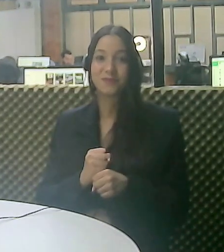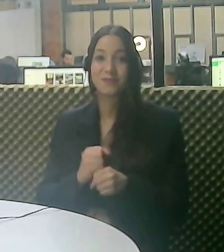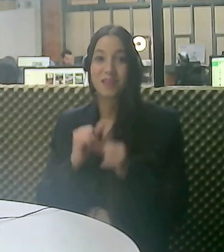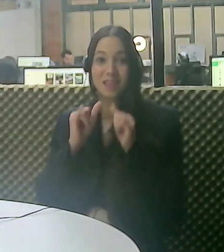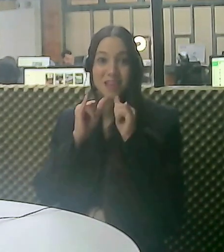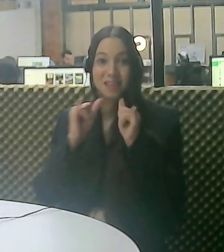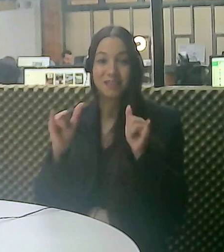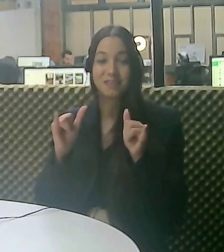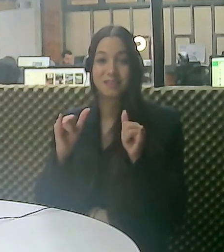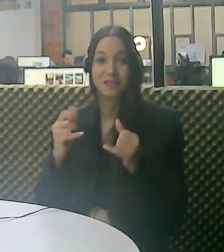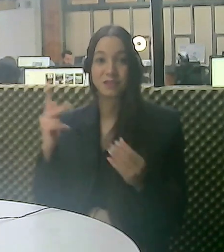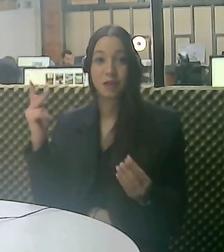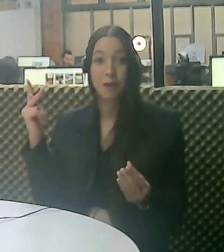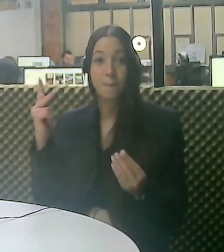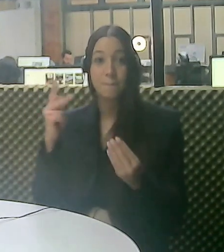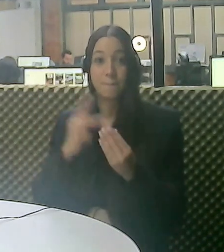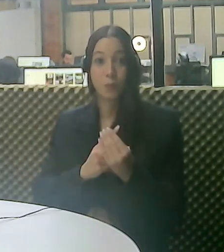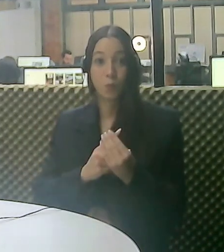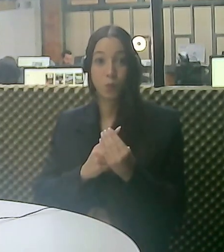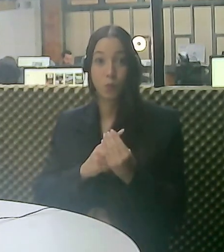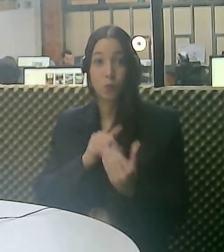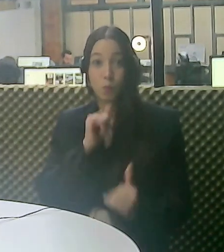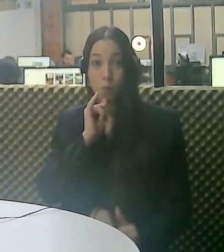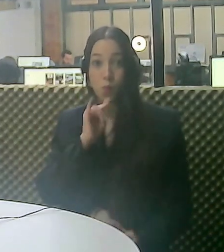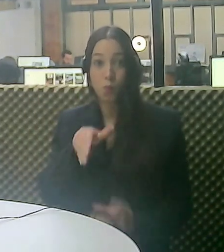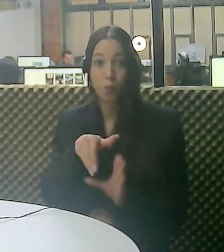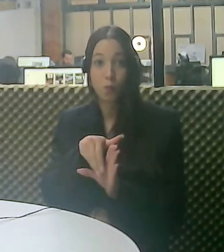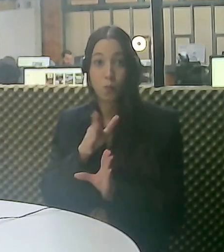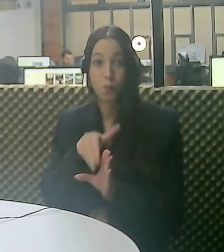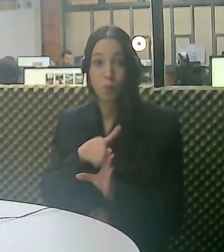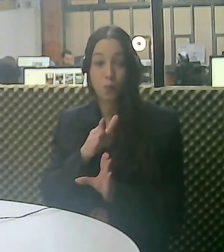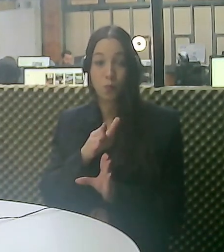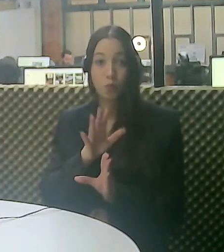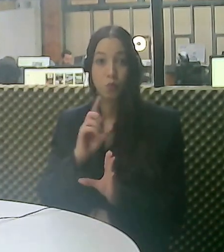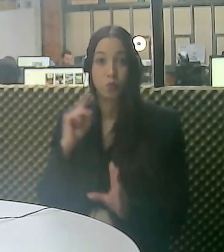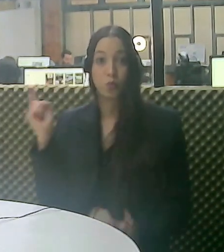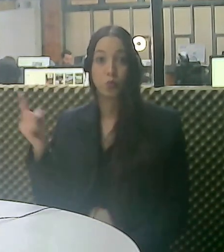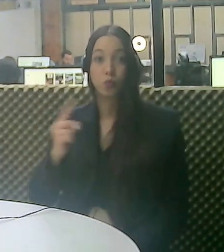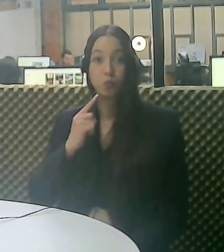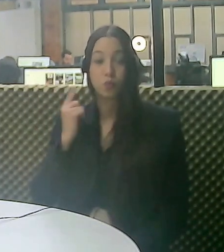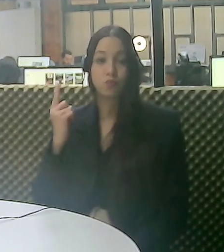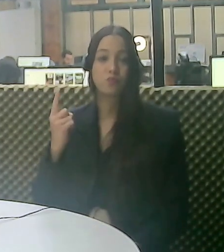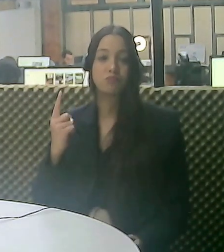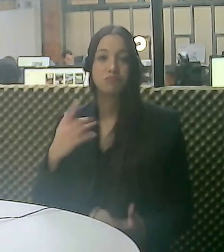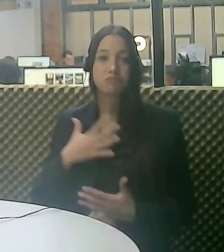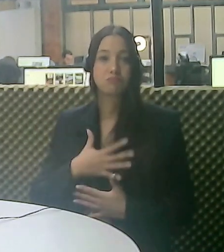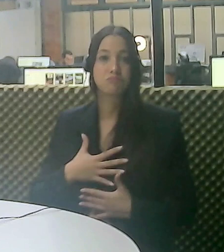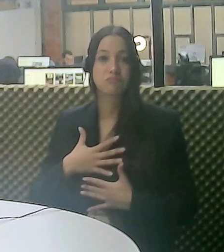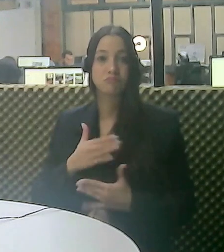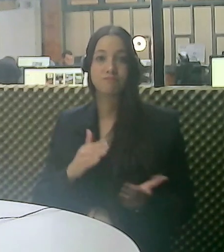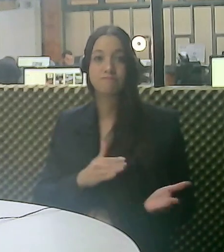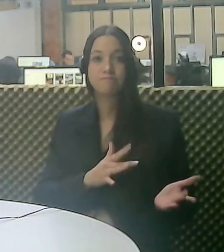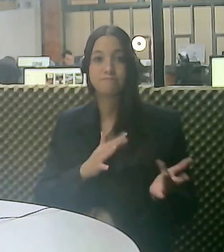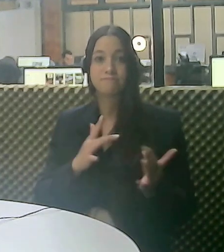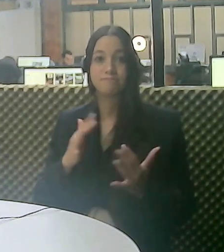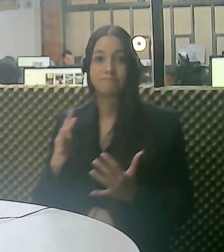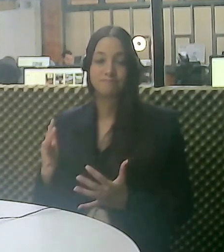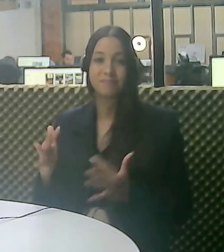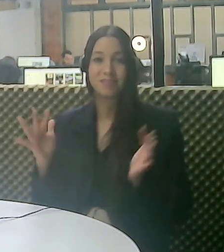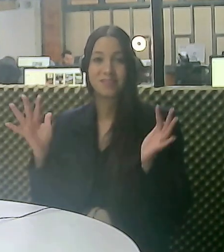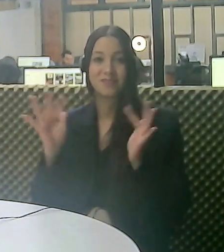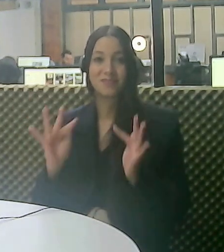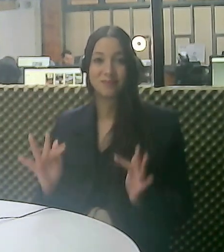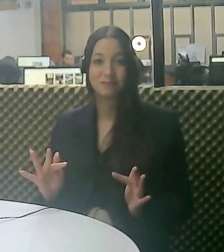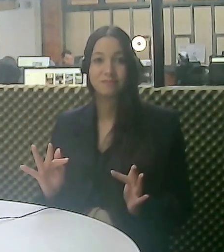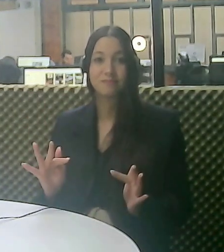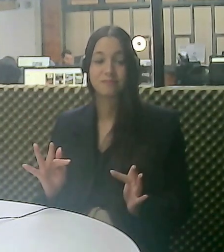da Superintendência de Proteção e Defesa do Consumidor, PROCON, para que todo mundo curta essa fase com maior